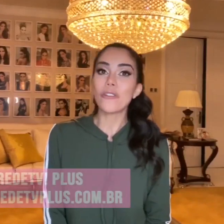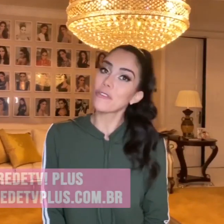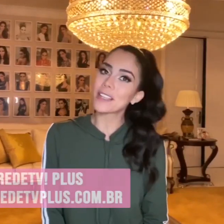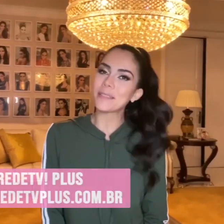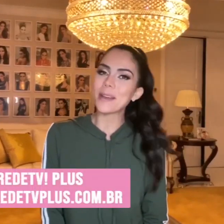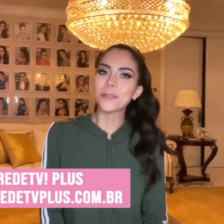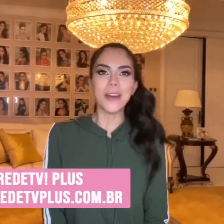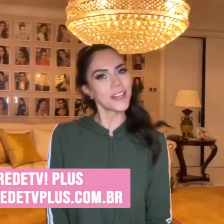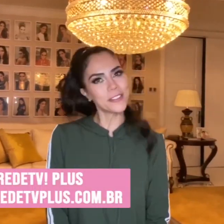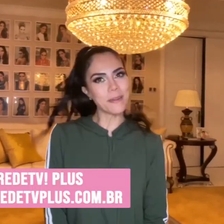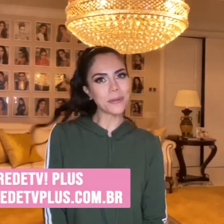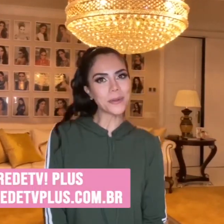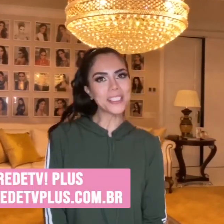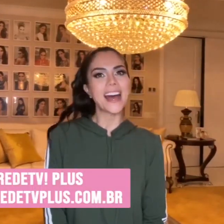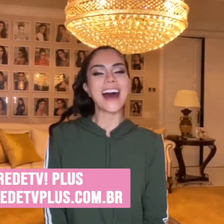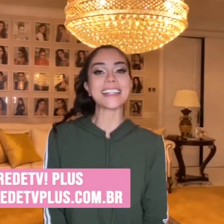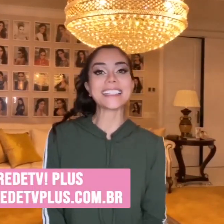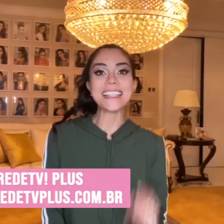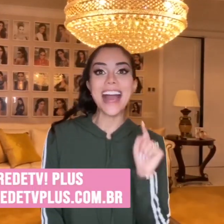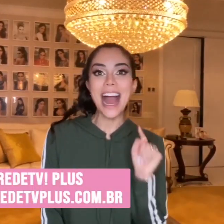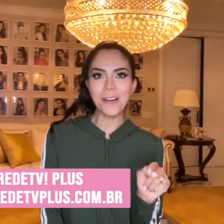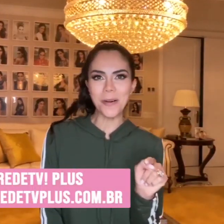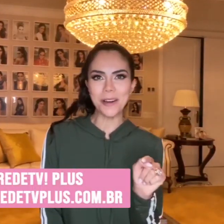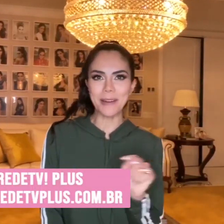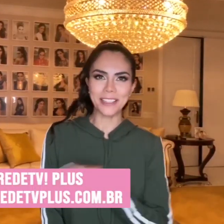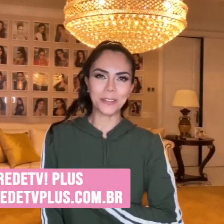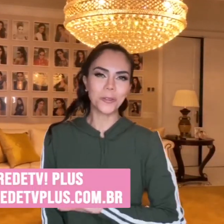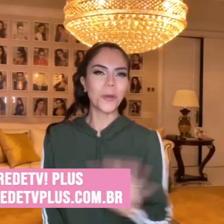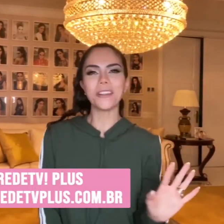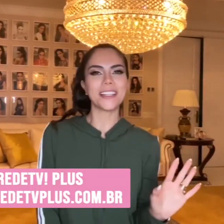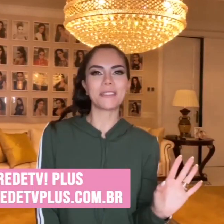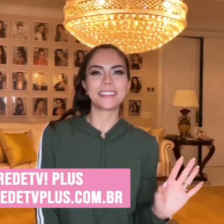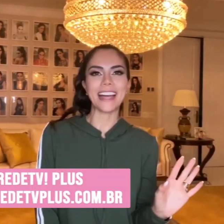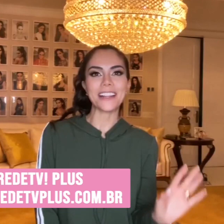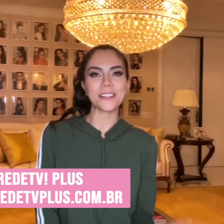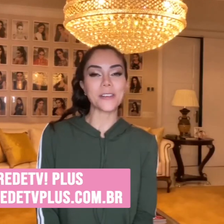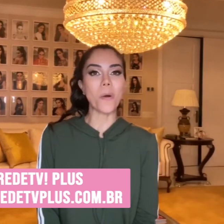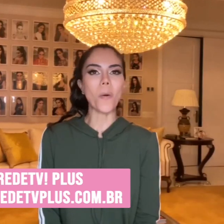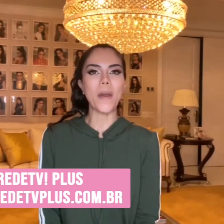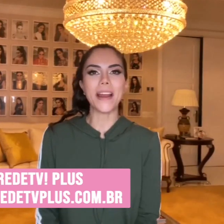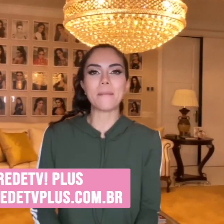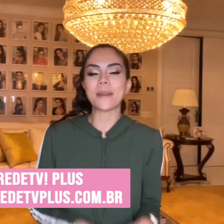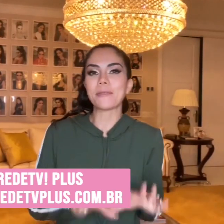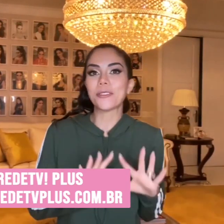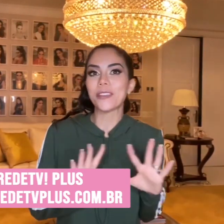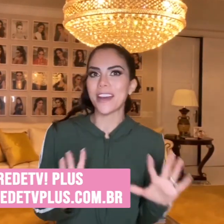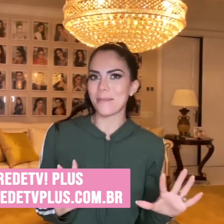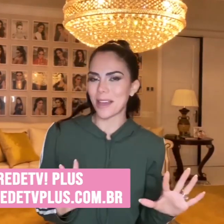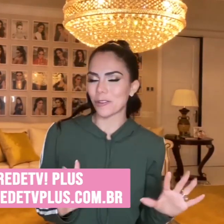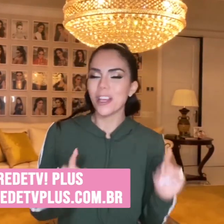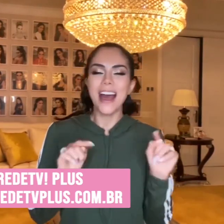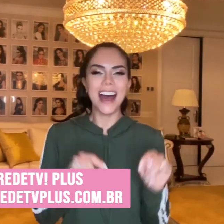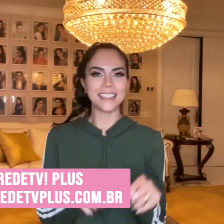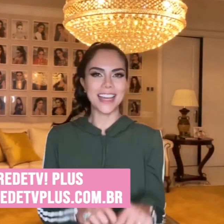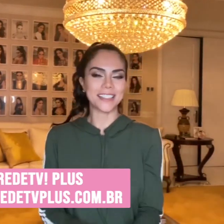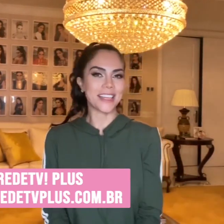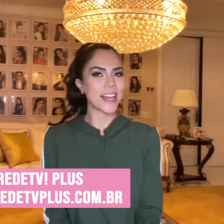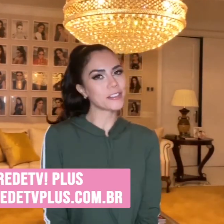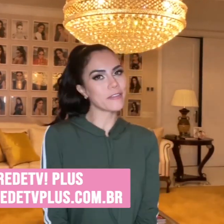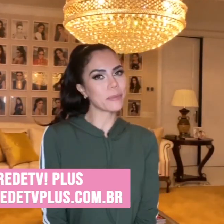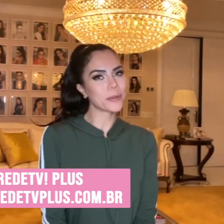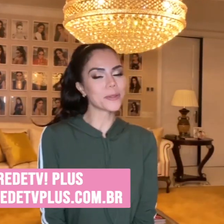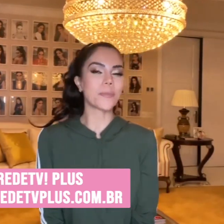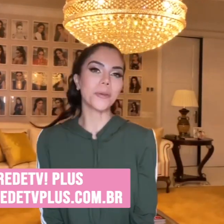Esse vídeo é um oferecimento RedeTV Plus. Assine agora para ter todas as vantagens e concorrer a prêmios diariamente.